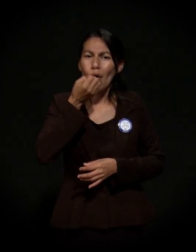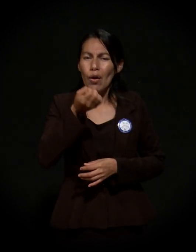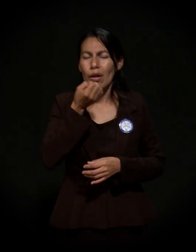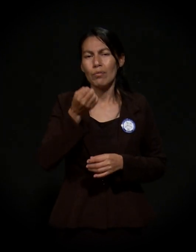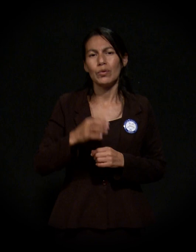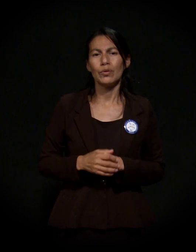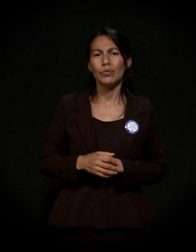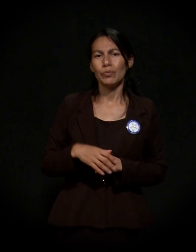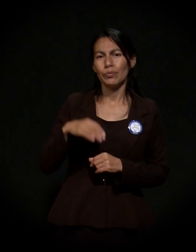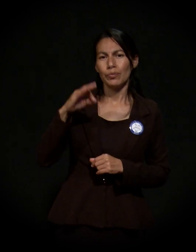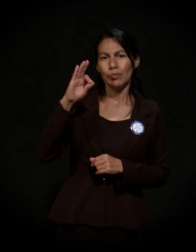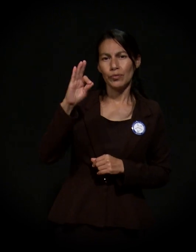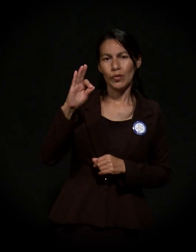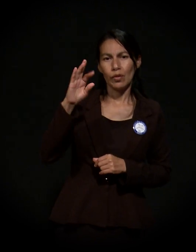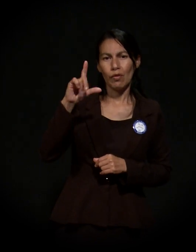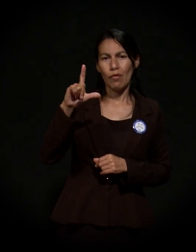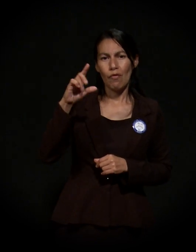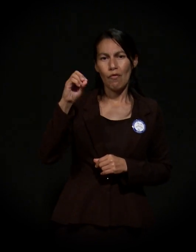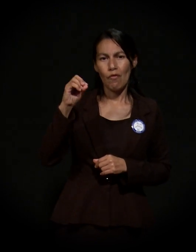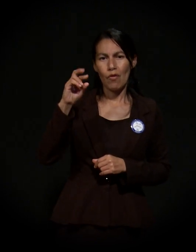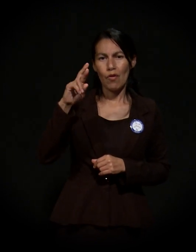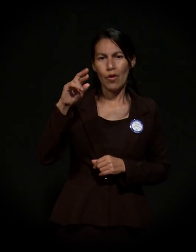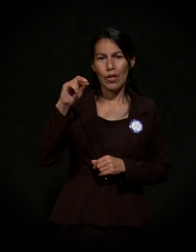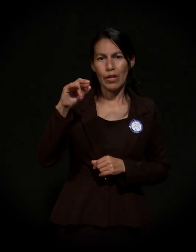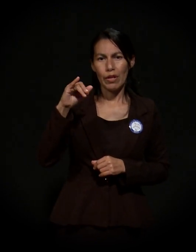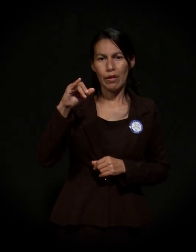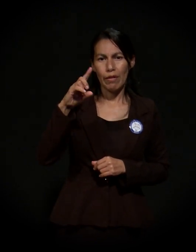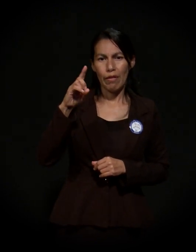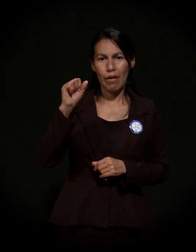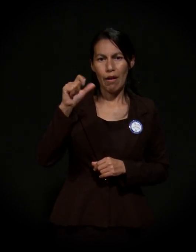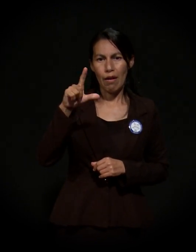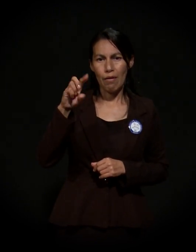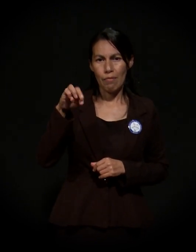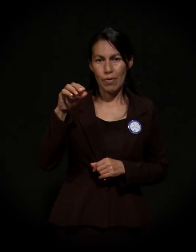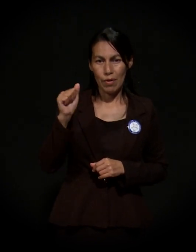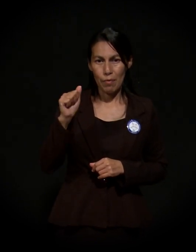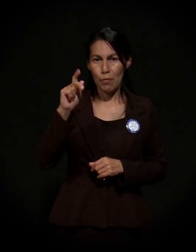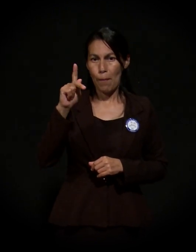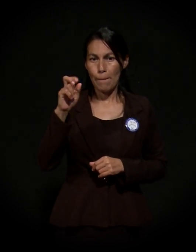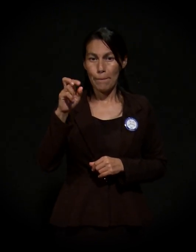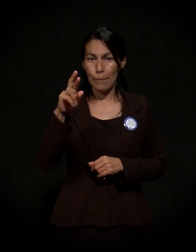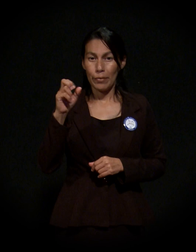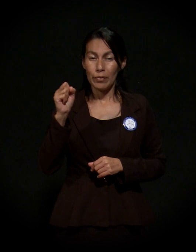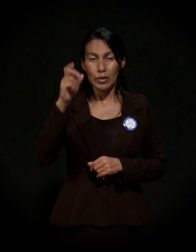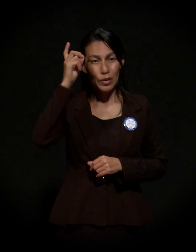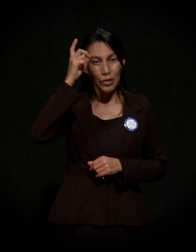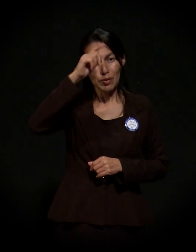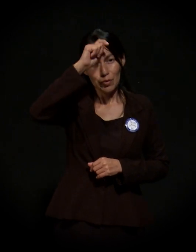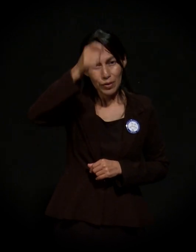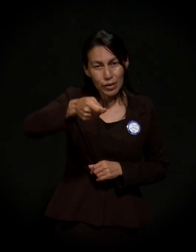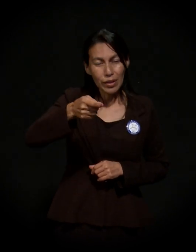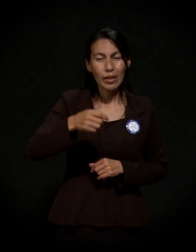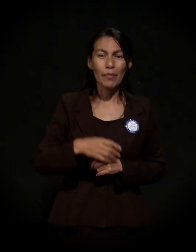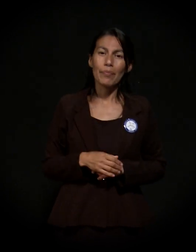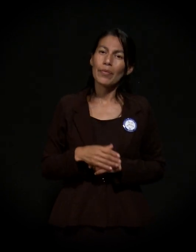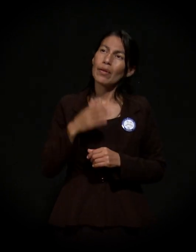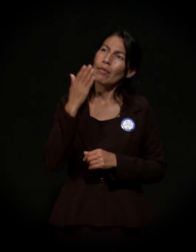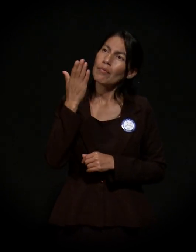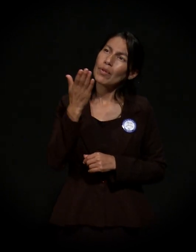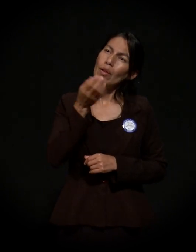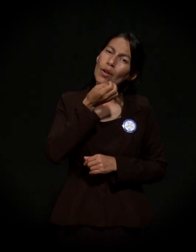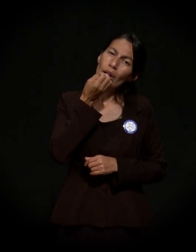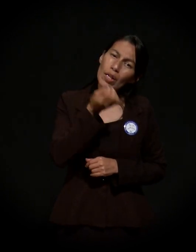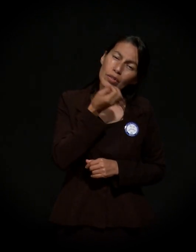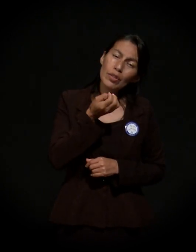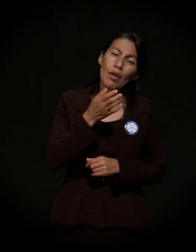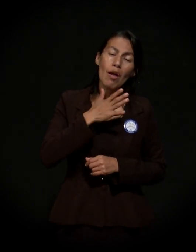oración. Floridalma Pérez, Dios les bendiga grandemente. Pido oración por mis